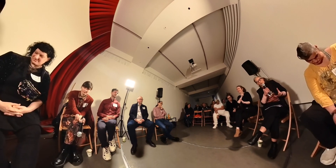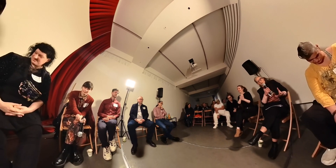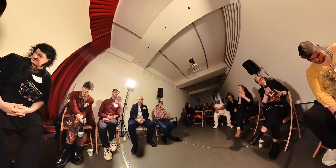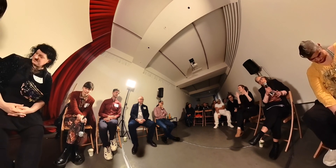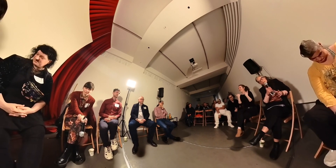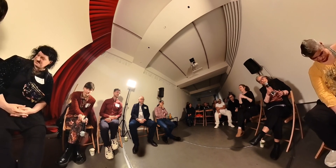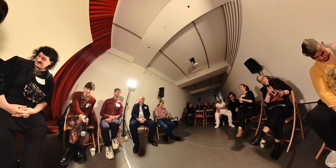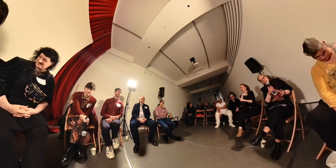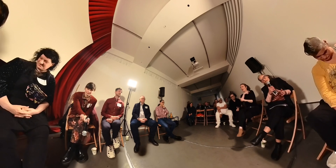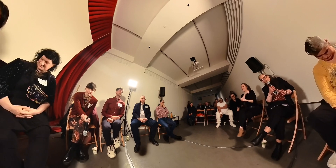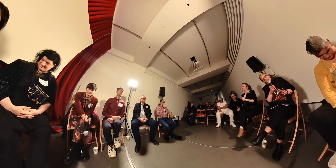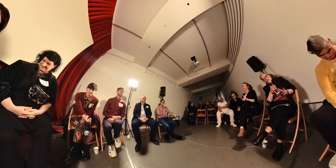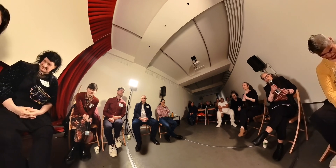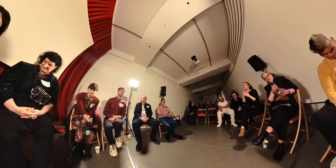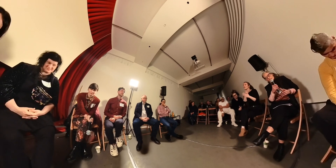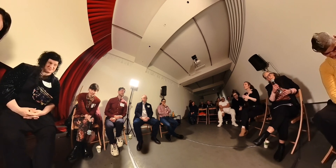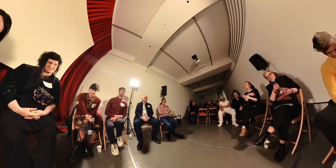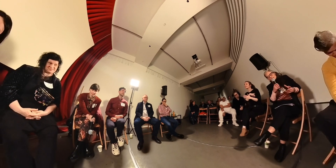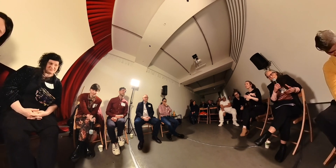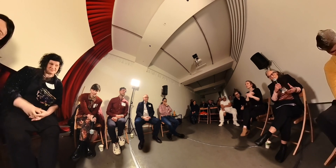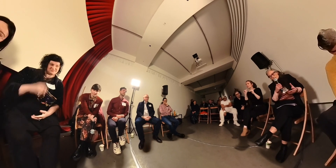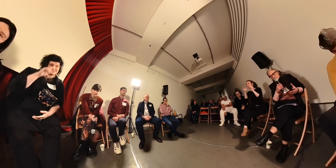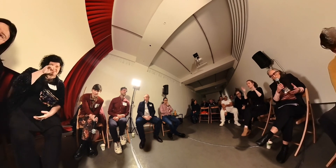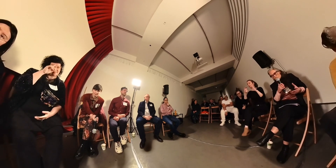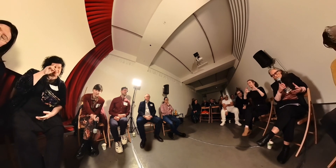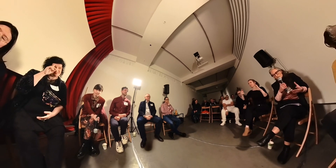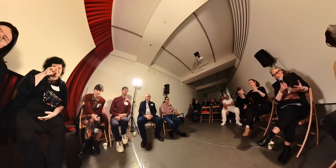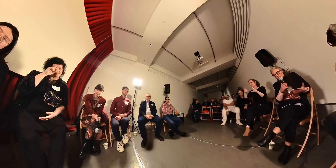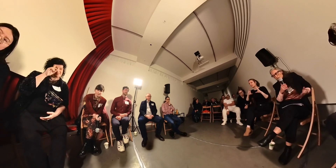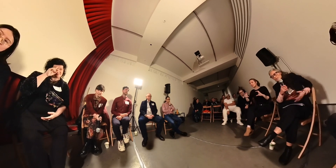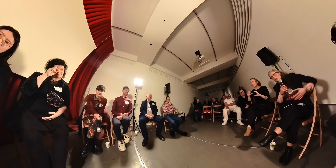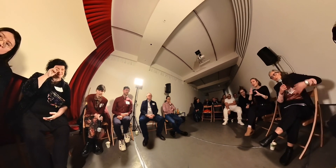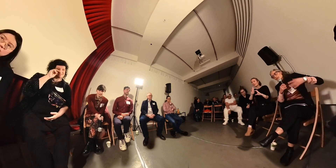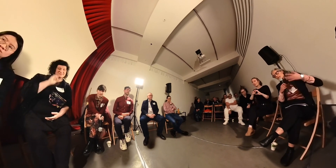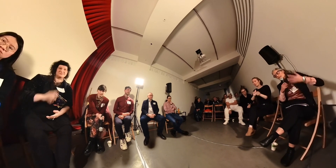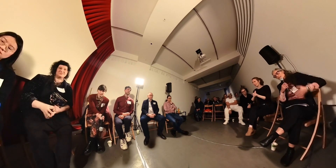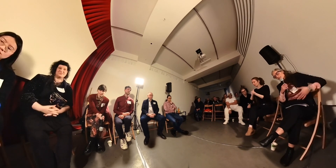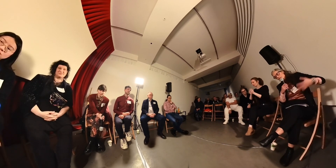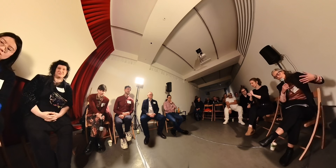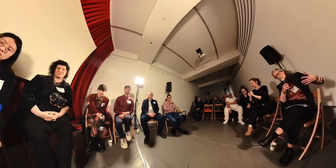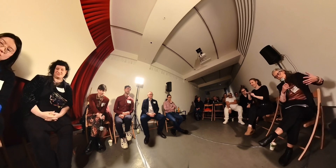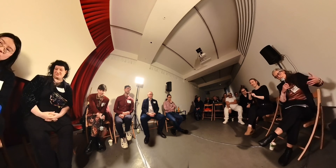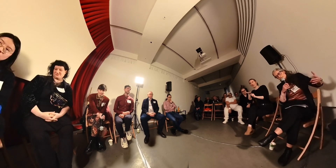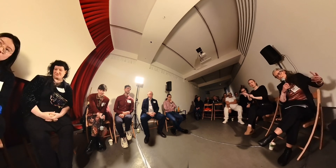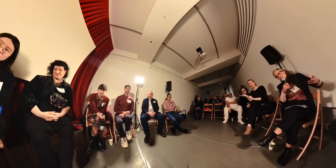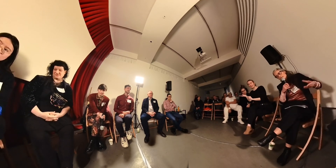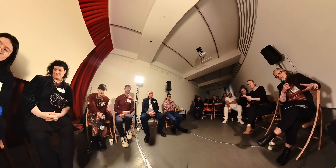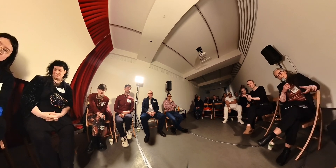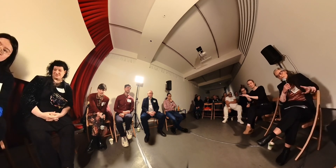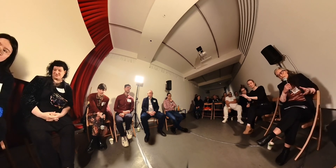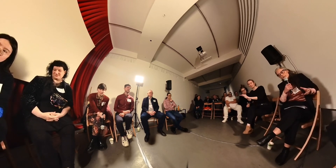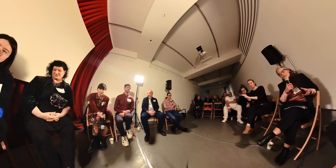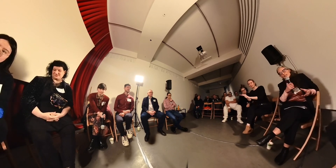stal prostorem veřejným a co teda dnes vlastně reprezentuje a jaké významy na sebe nabalil v